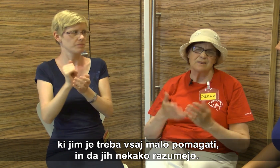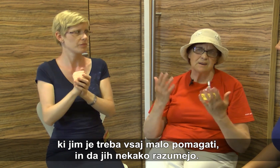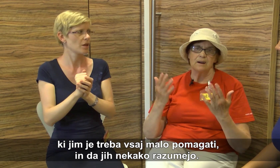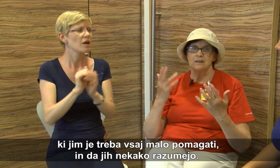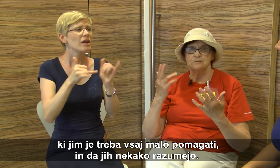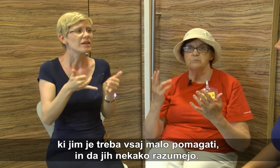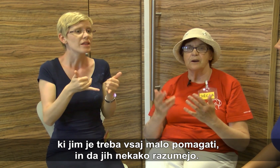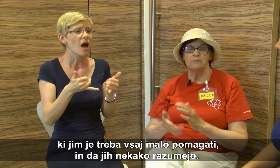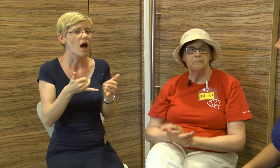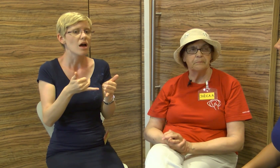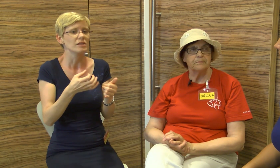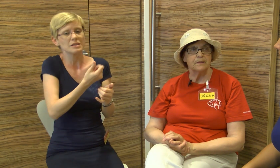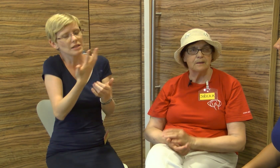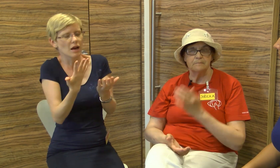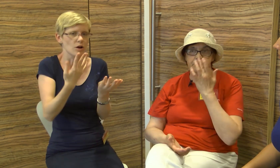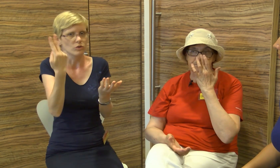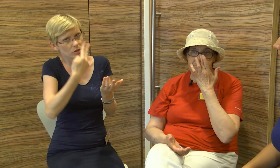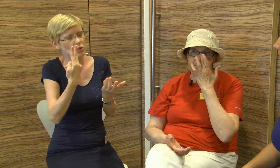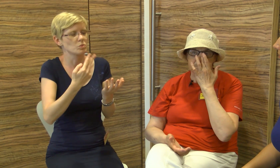In da jih nekak razumejo.